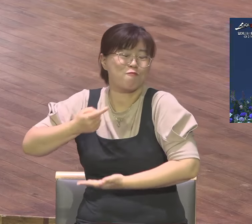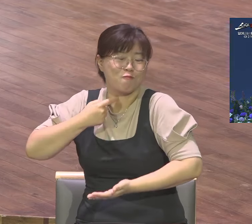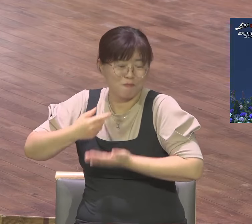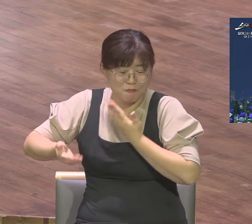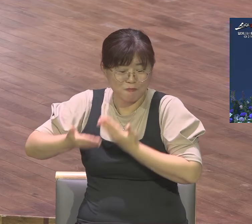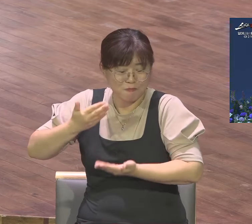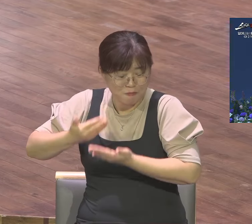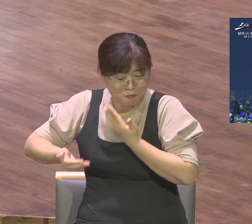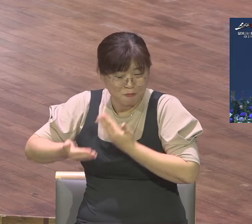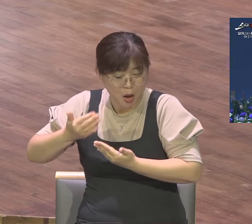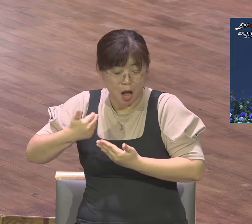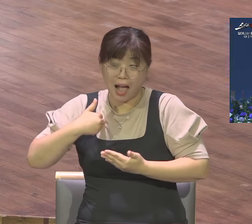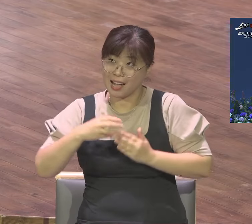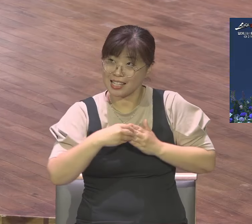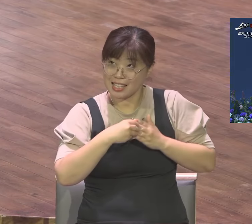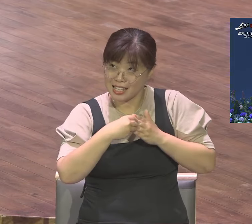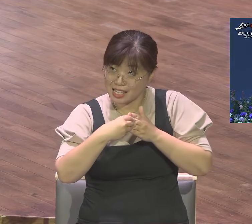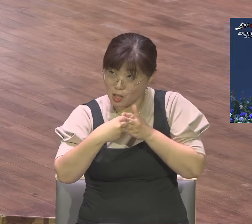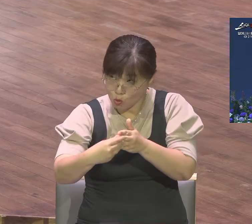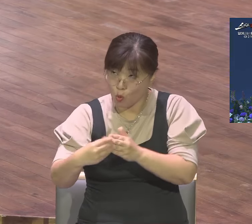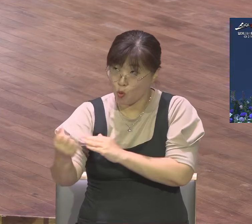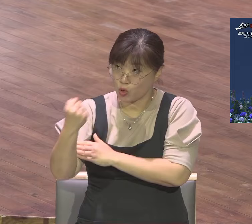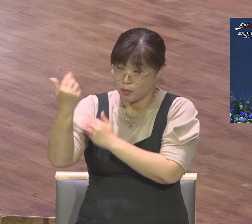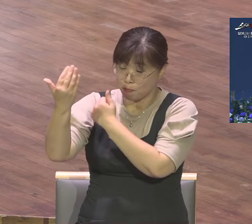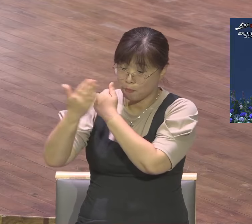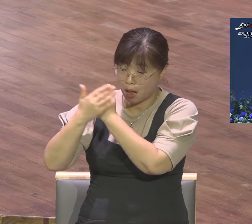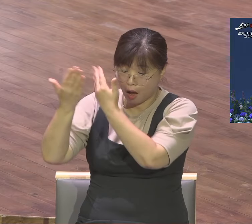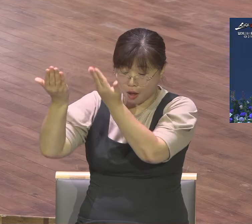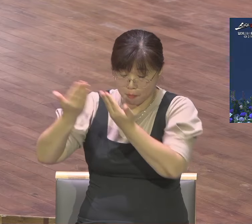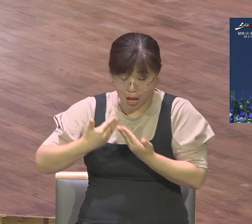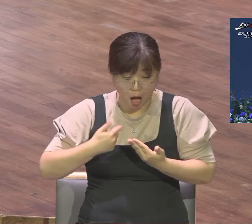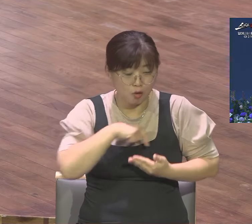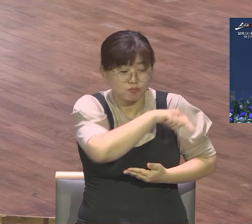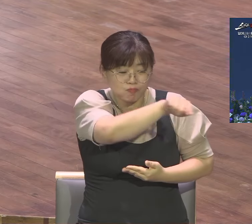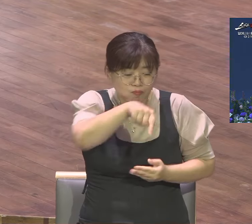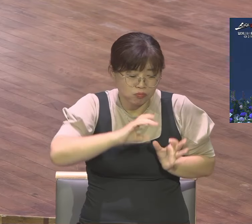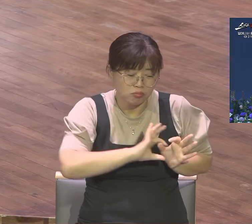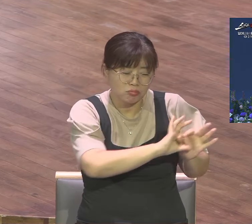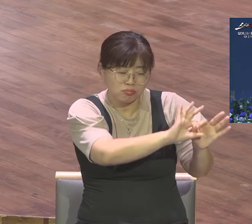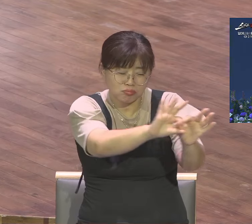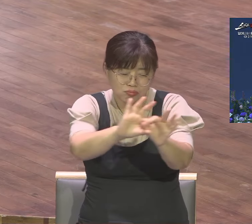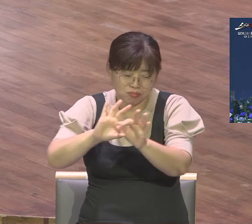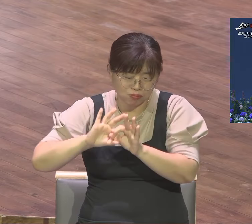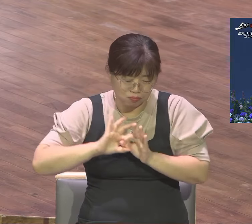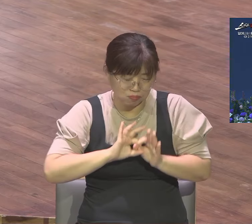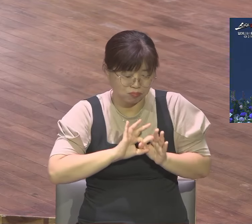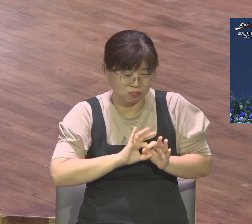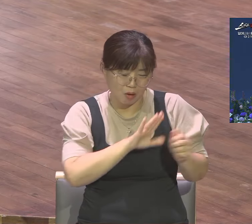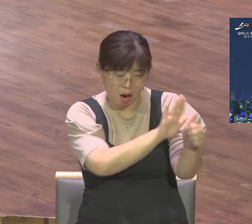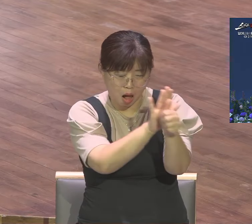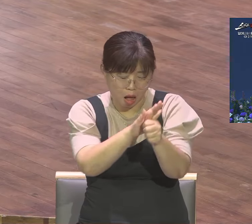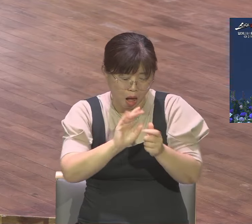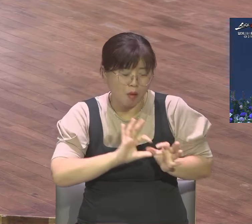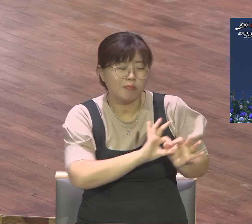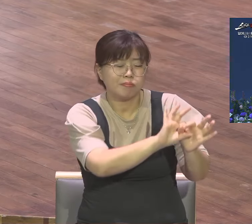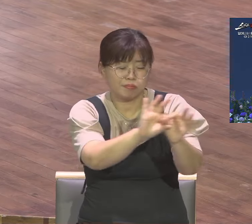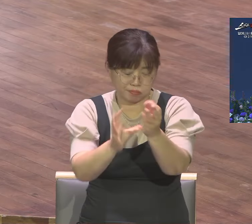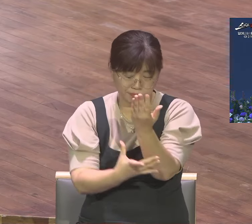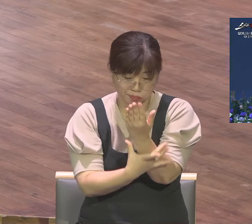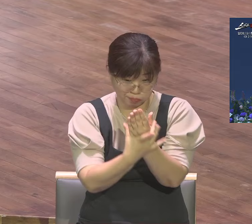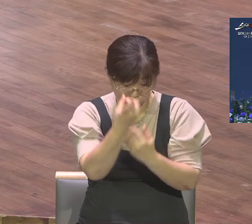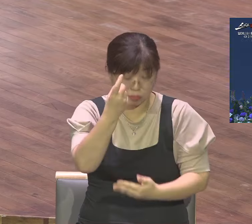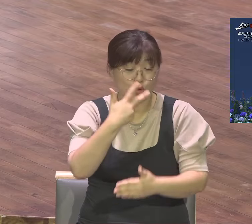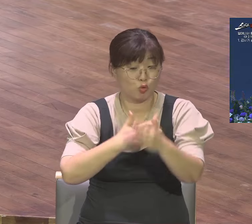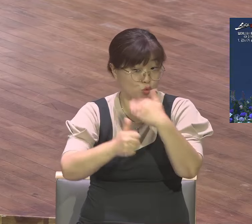삶 속에서 영육간의 장막타를 펴나가는 원내성 공동체 다 되시기를 제물로 축복합니다. 그럼 첫째로